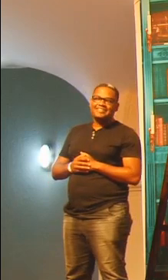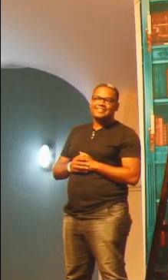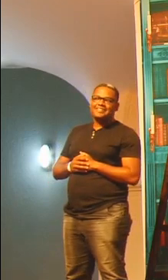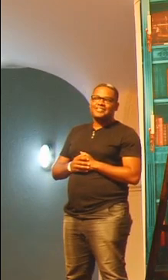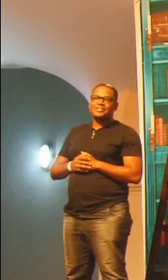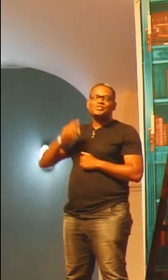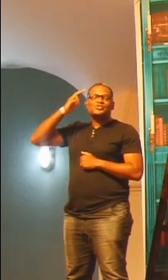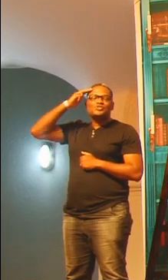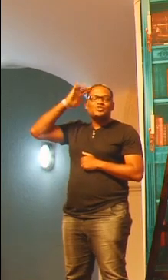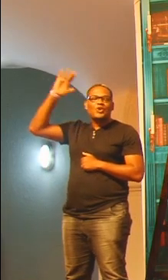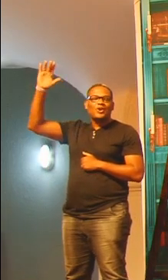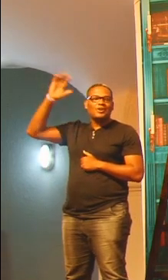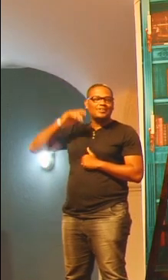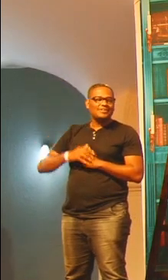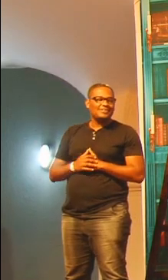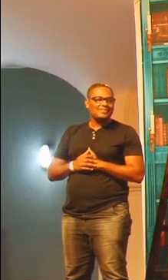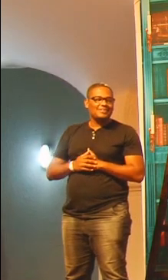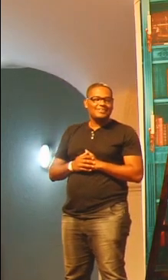Sonho.